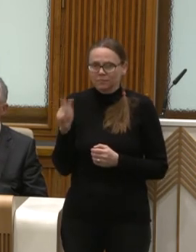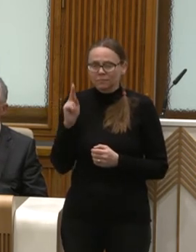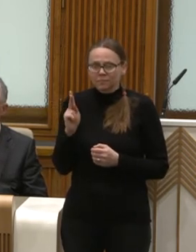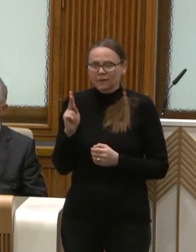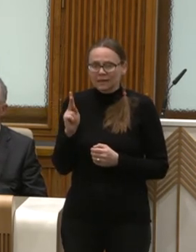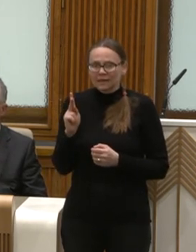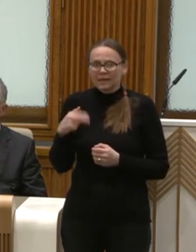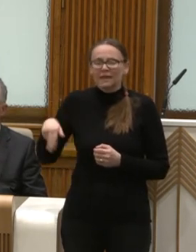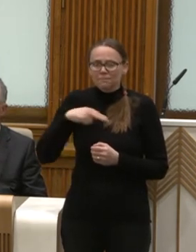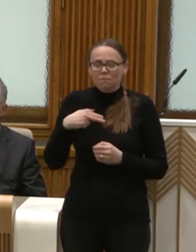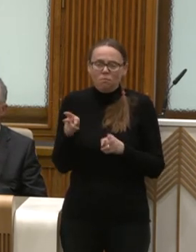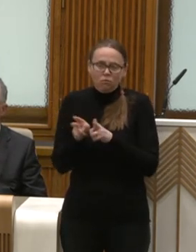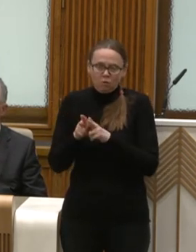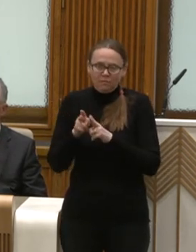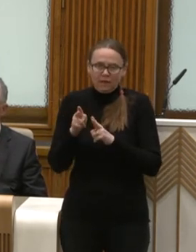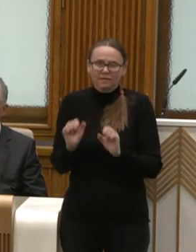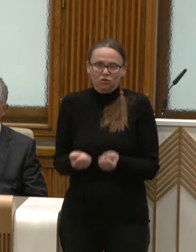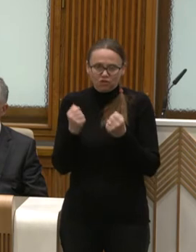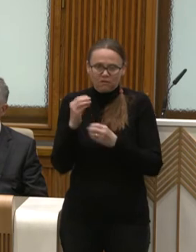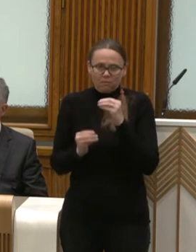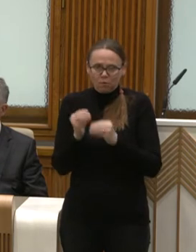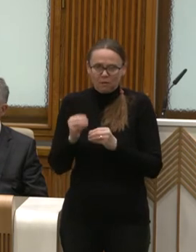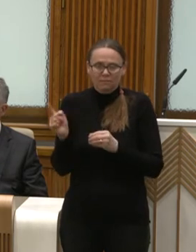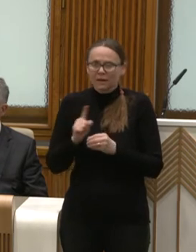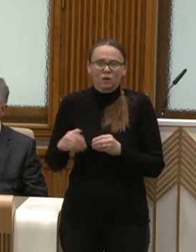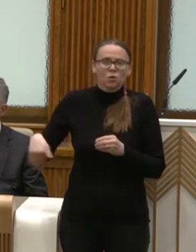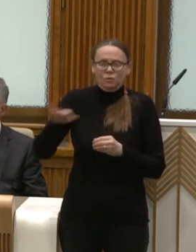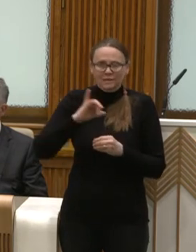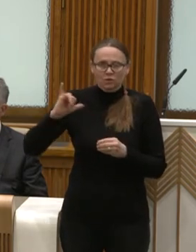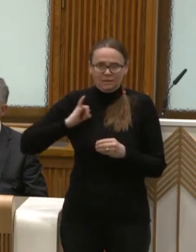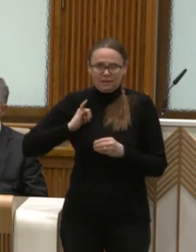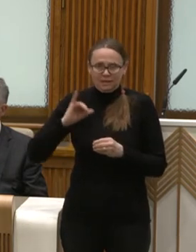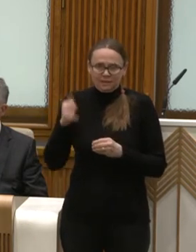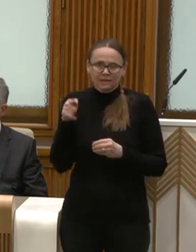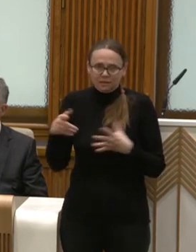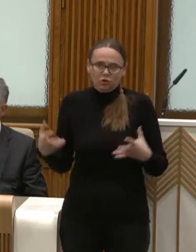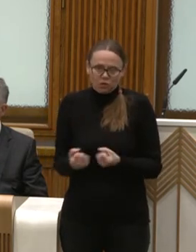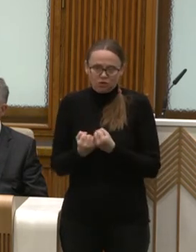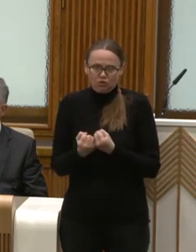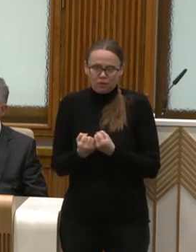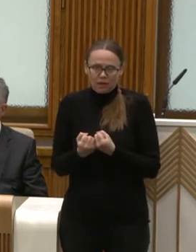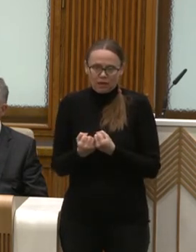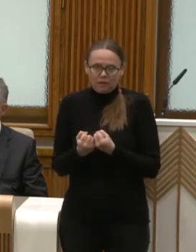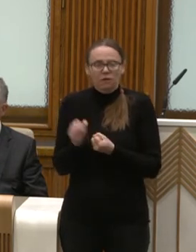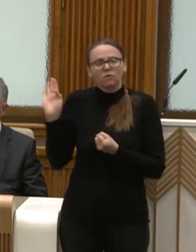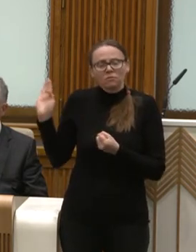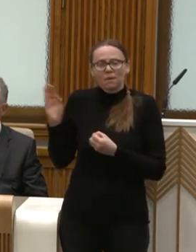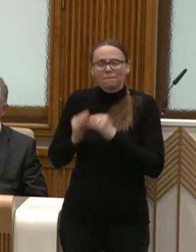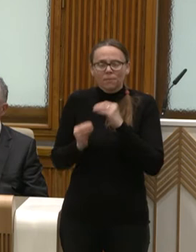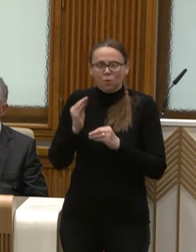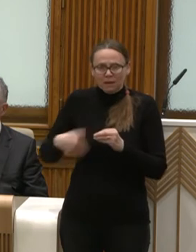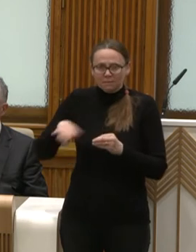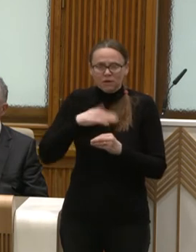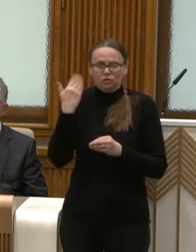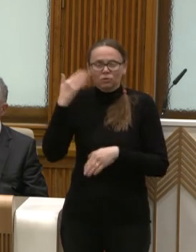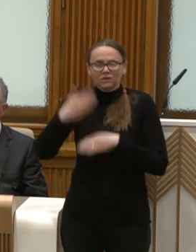ki imamo podobne težave in probleme in so vsi zainteresirani, da se to seveda rešuje. Naš problem je bil, da pač v